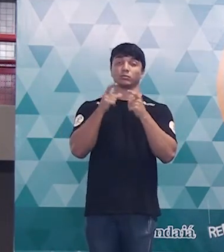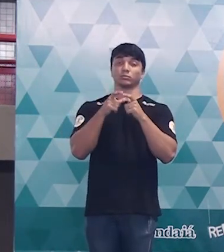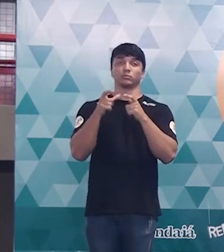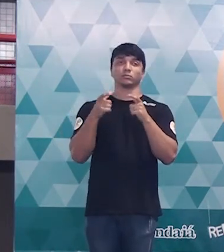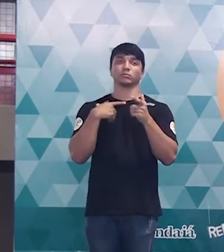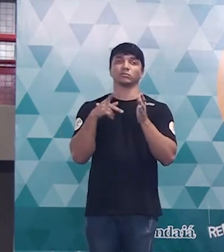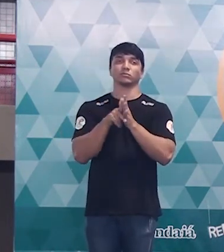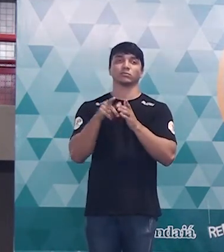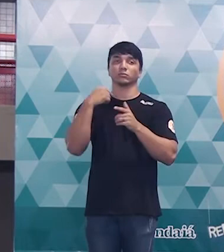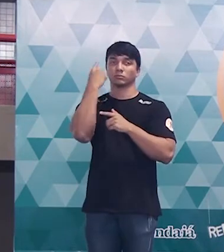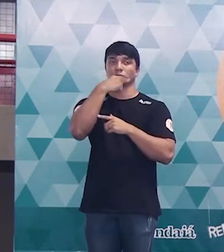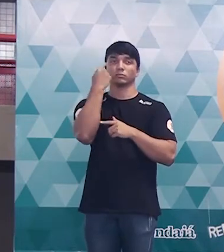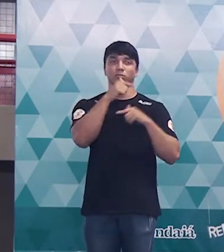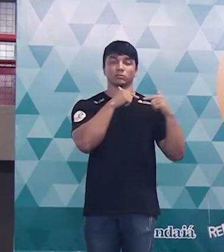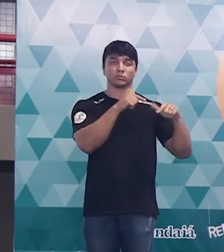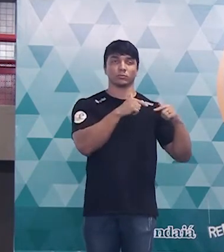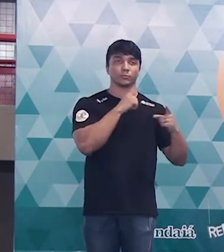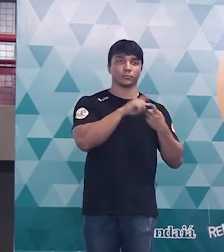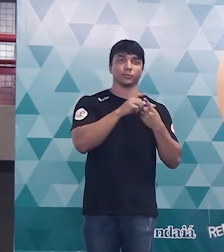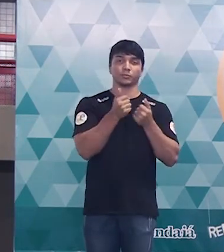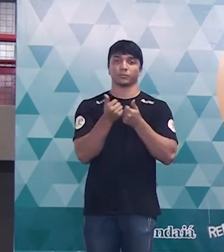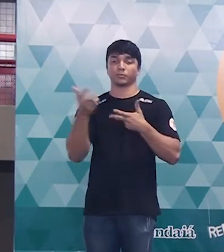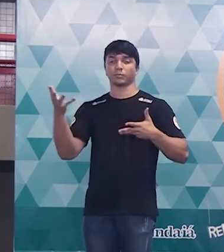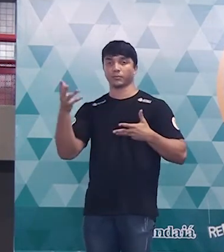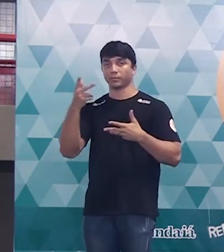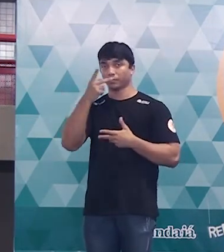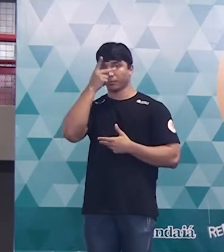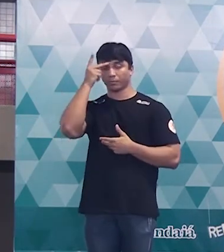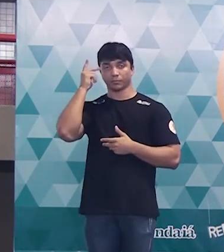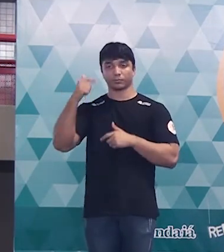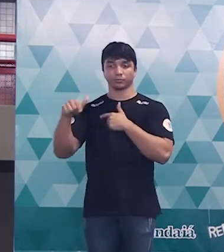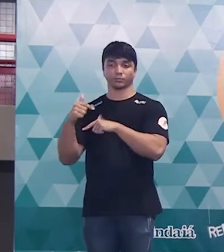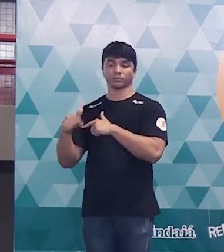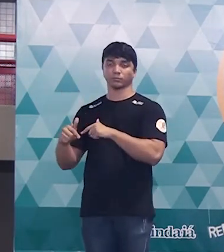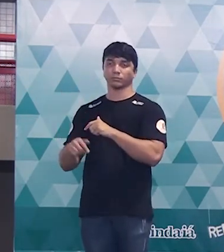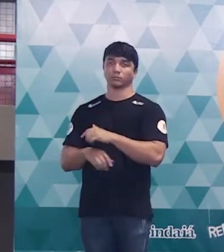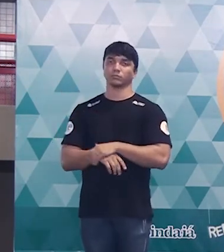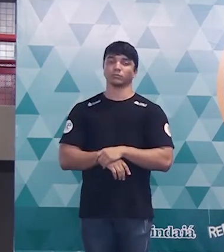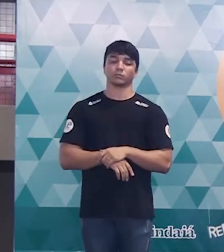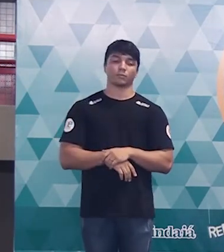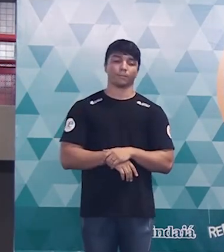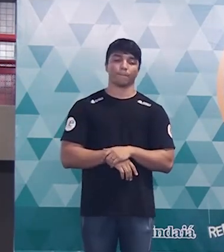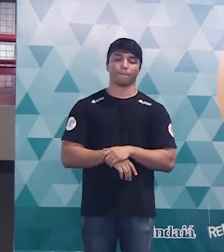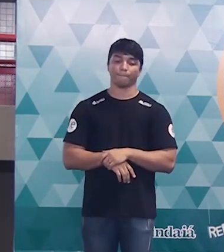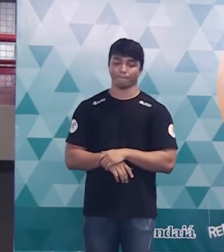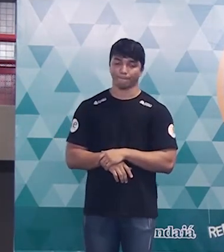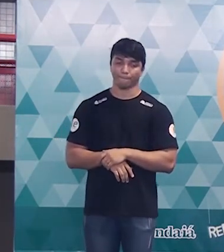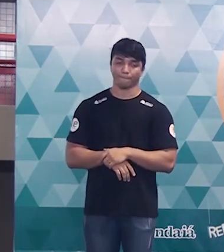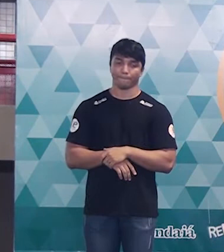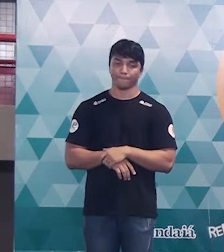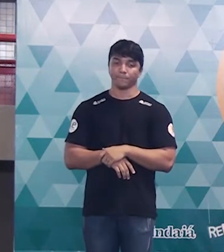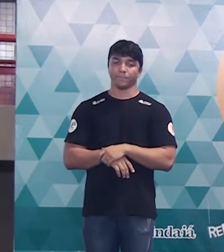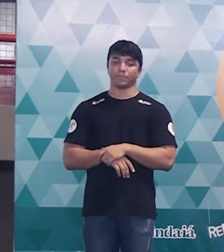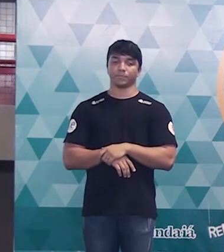trabalho e quantidade de operários. Vejam só.